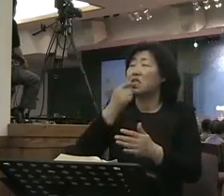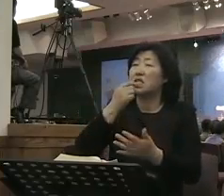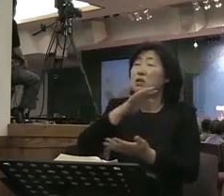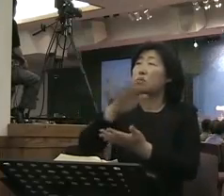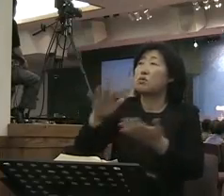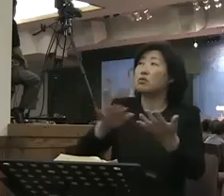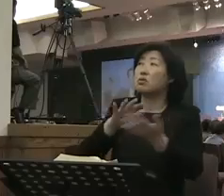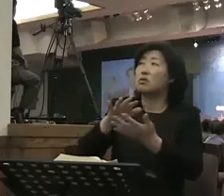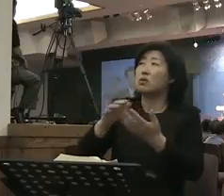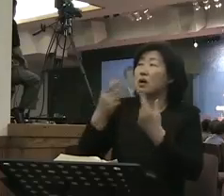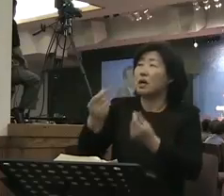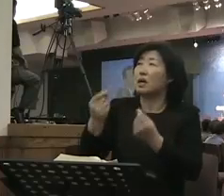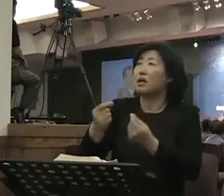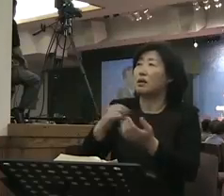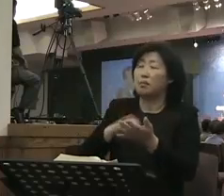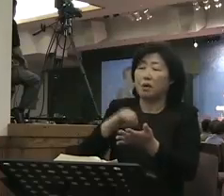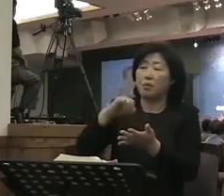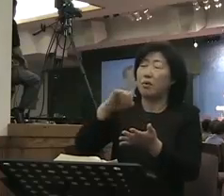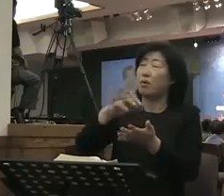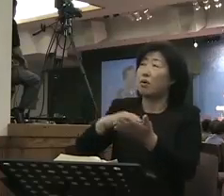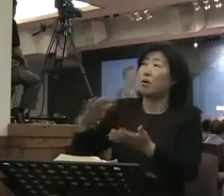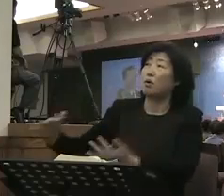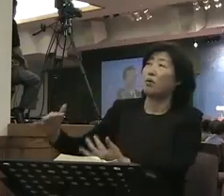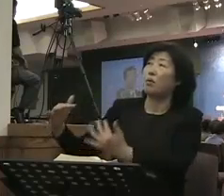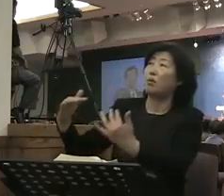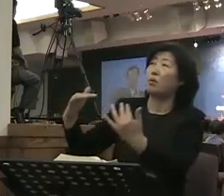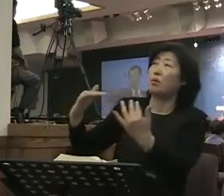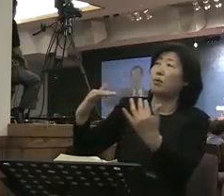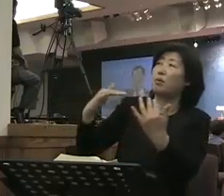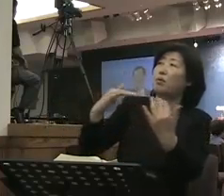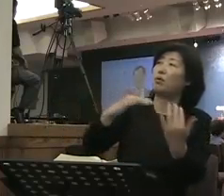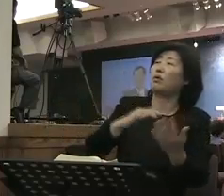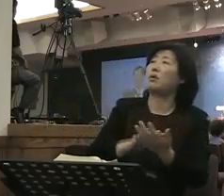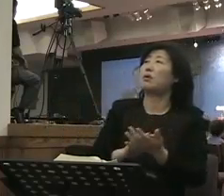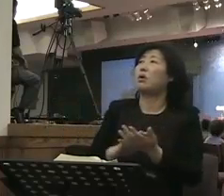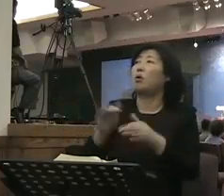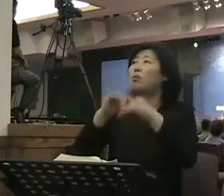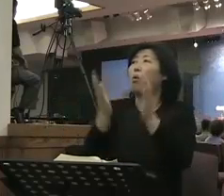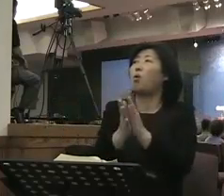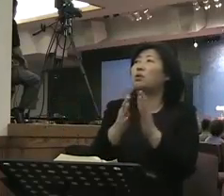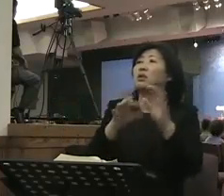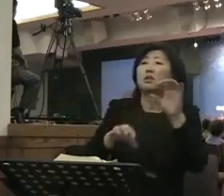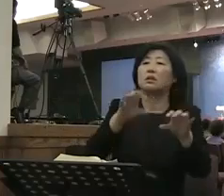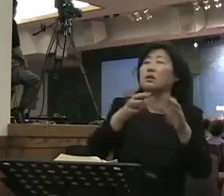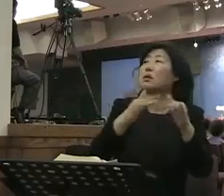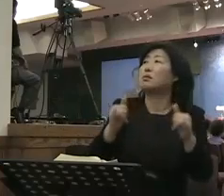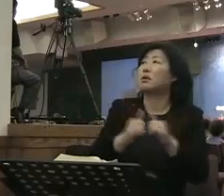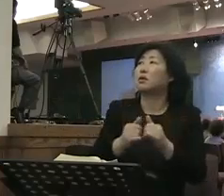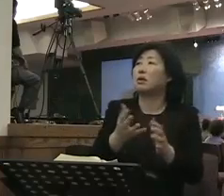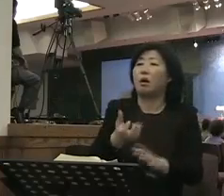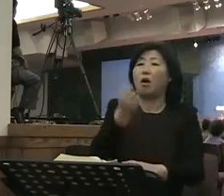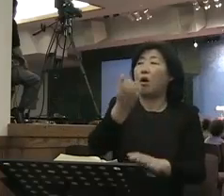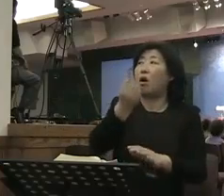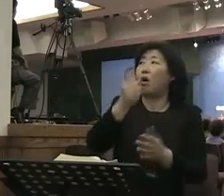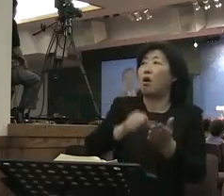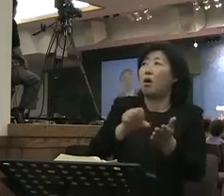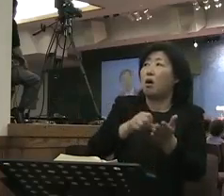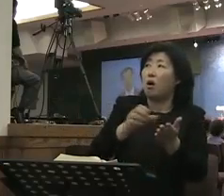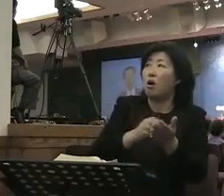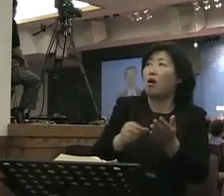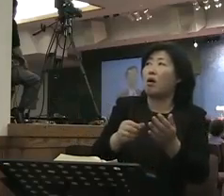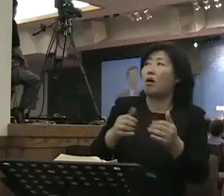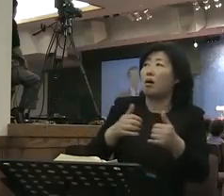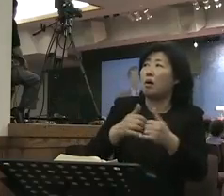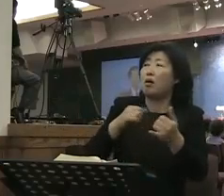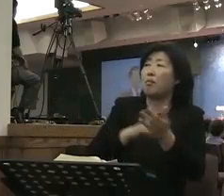같은 메뚜기들이 몰려옵니다. 그때 이 모든 지역 사람들은 들고 있는 그 도구를 가지고 메뚜기와